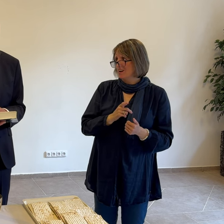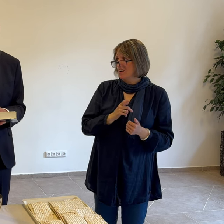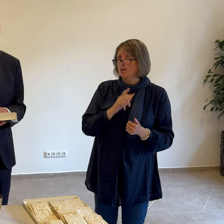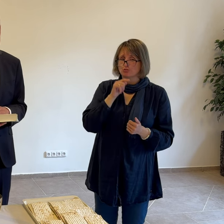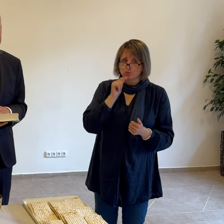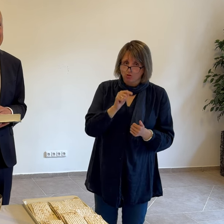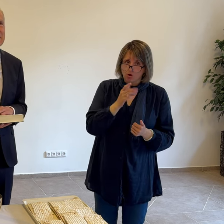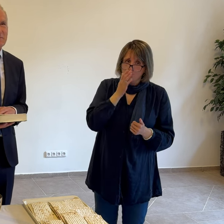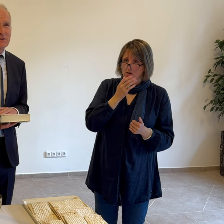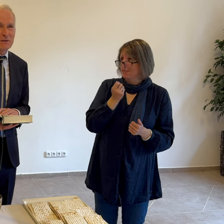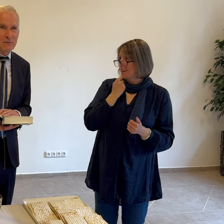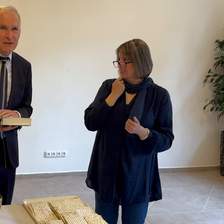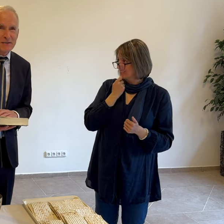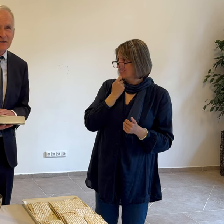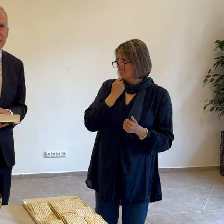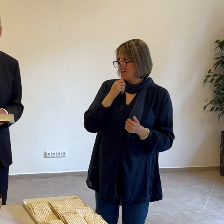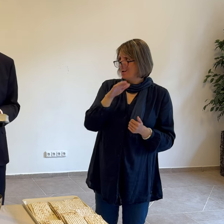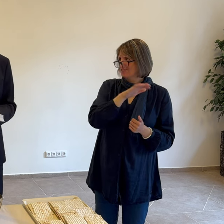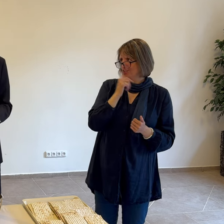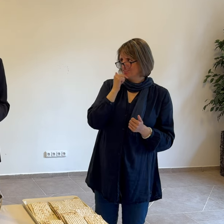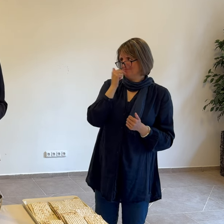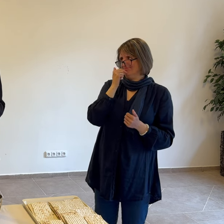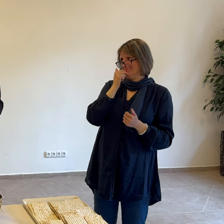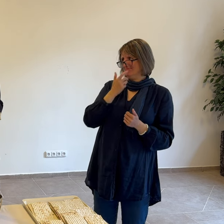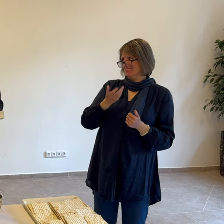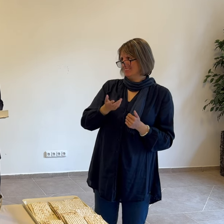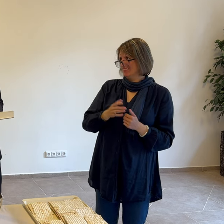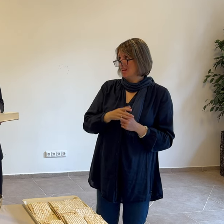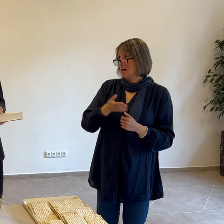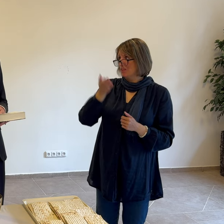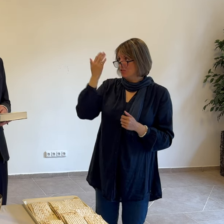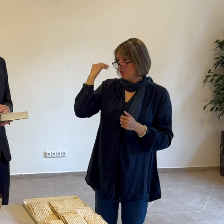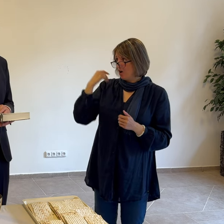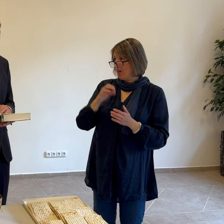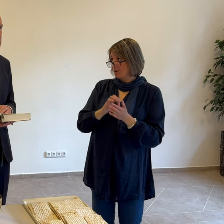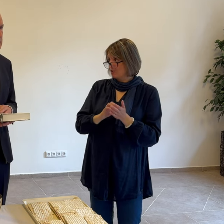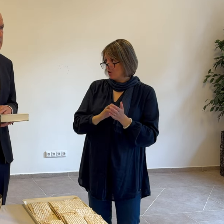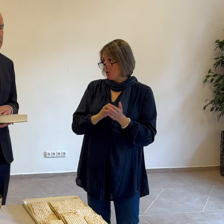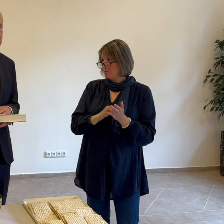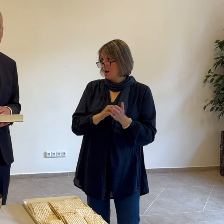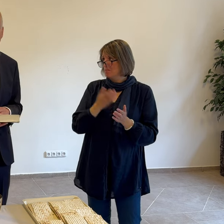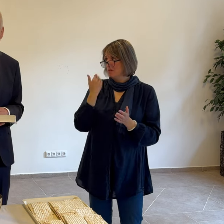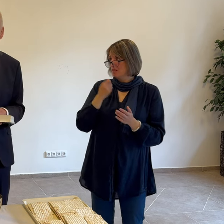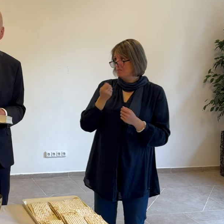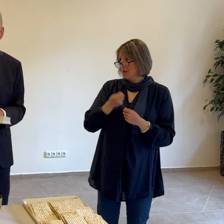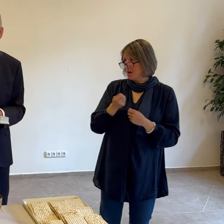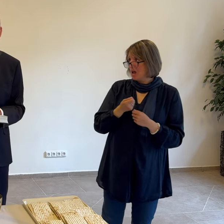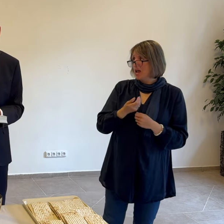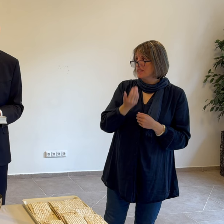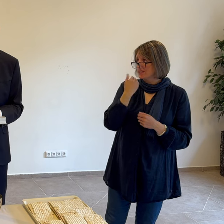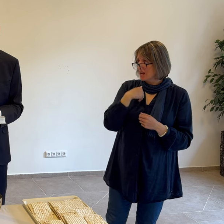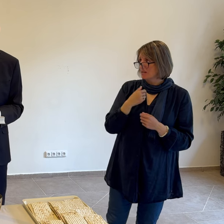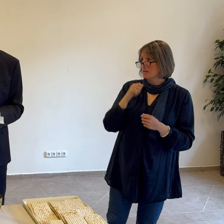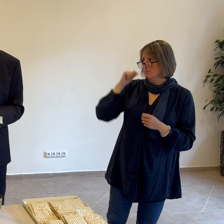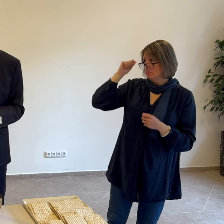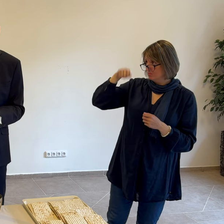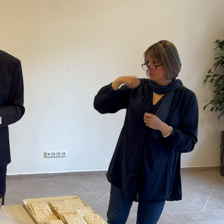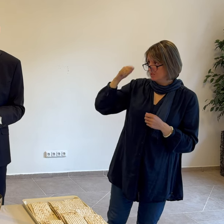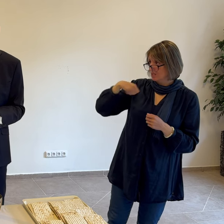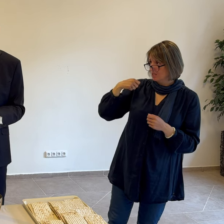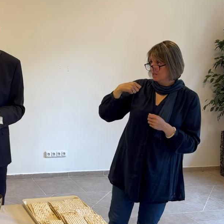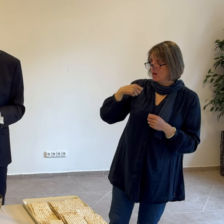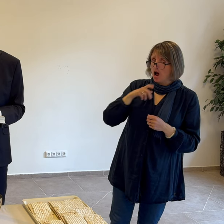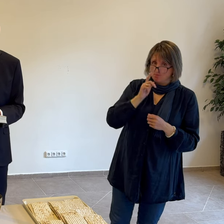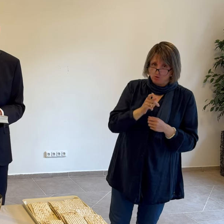jíst teď si Dejme dohromady že židé v tehdejší době když byly Velikonoce tak jedli bránka ale toho museli